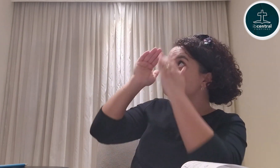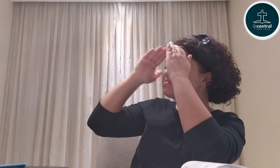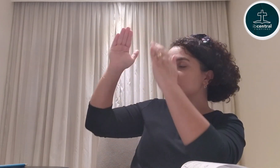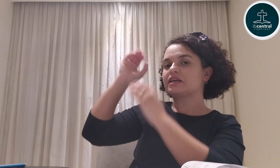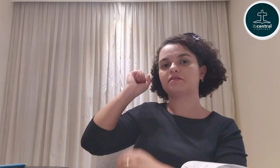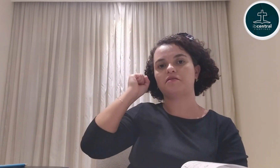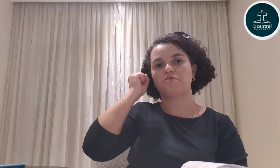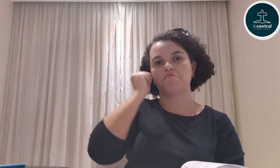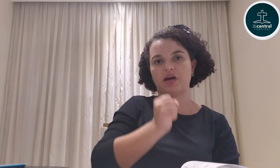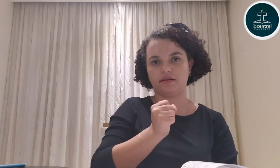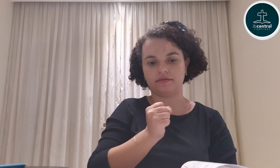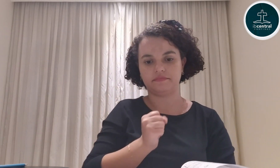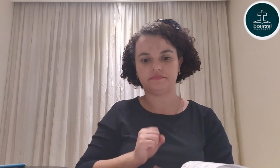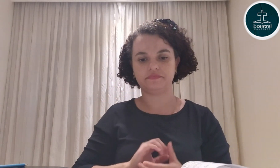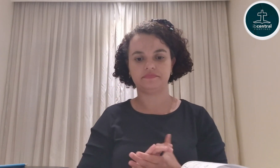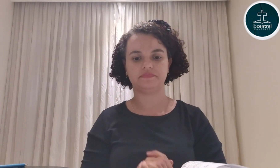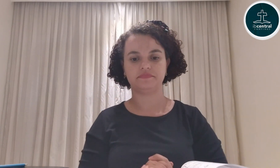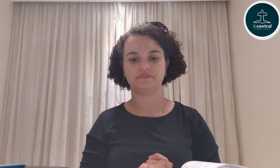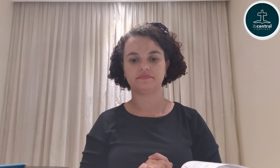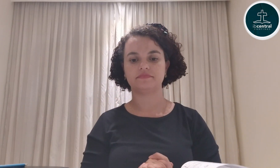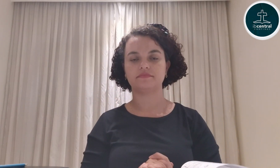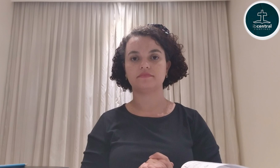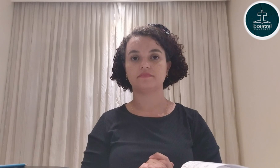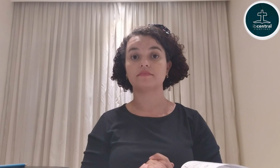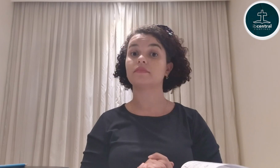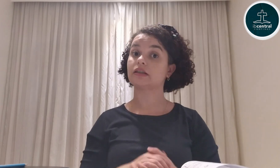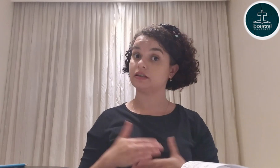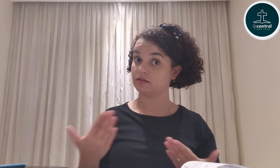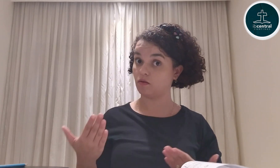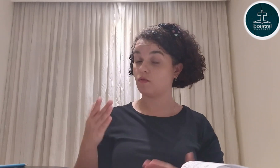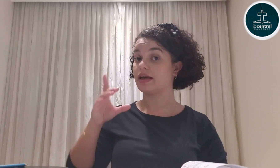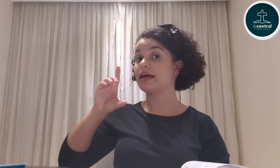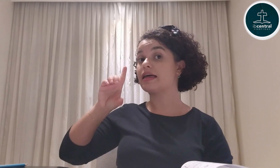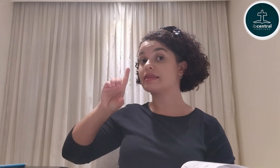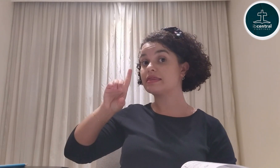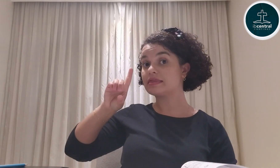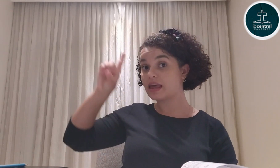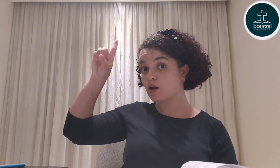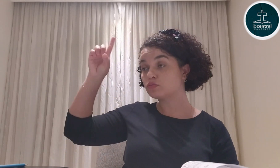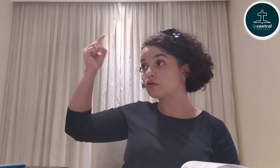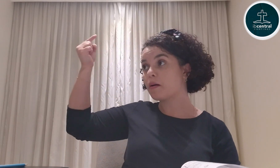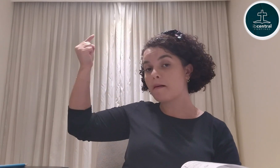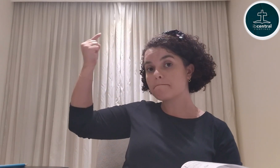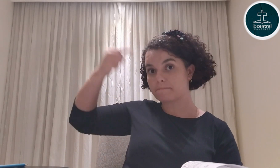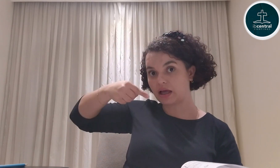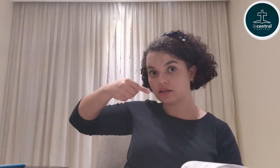Aquele sacrifício de matar um animal era também obedecer o que Deus havia